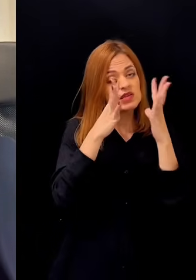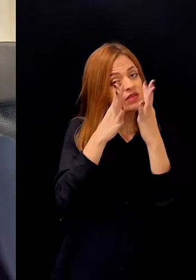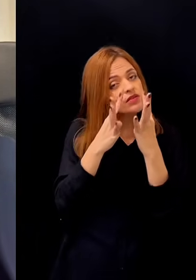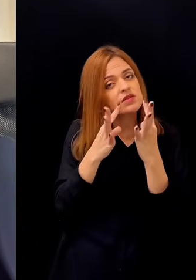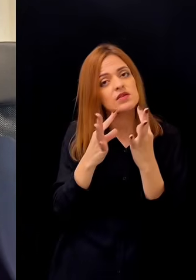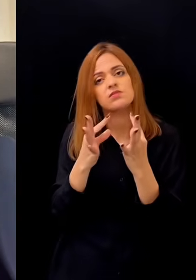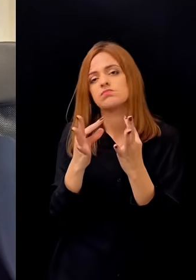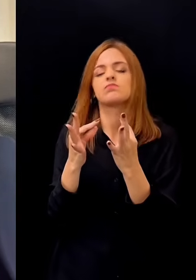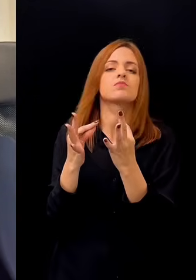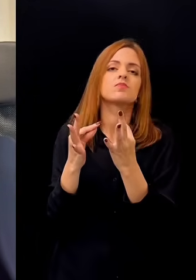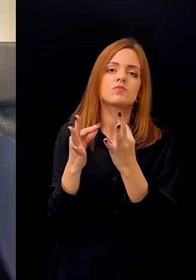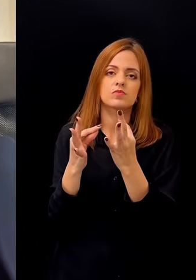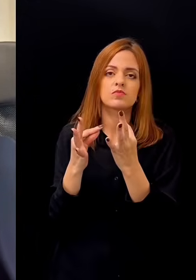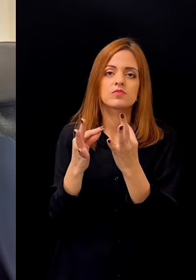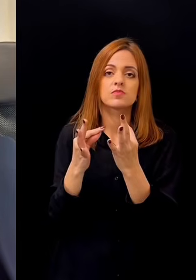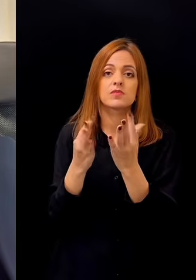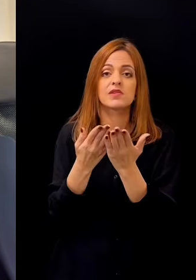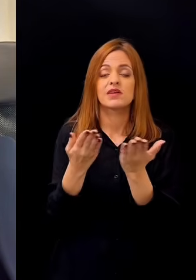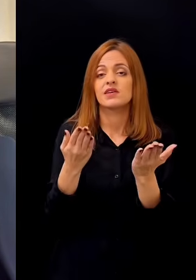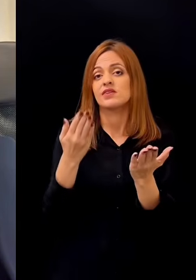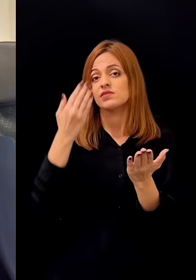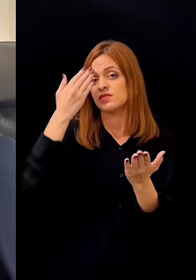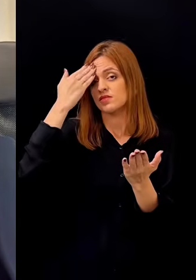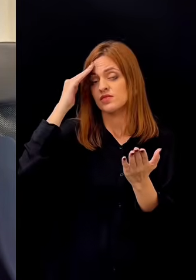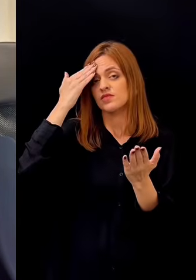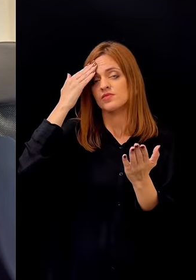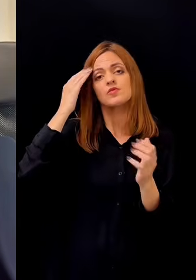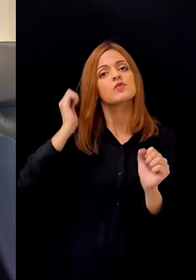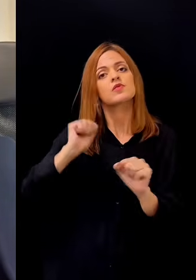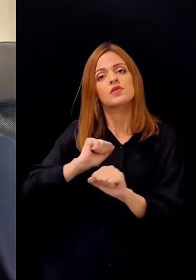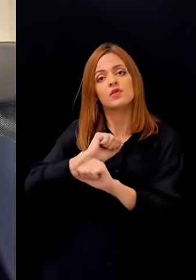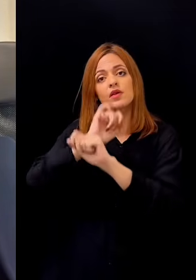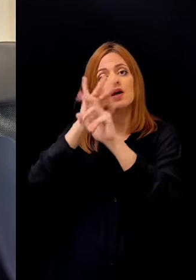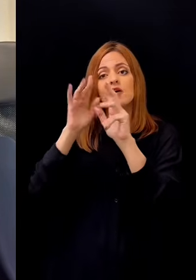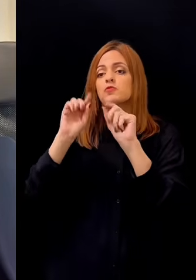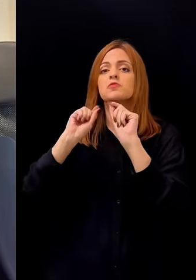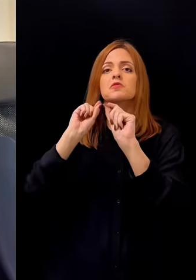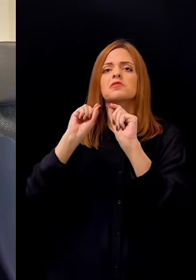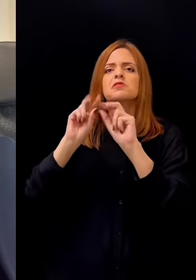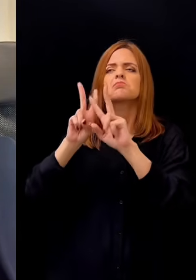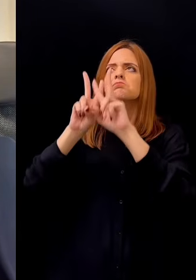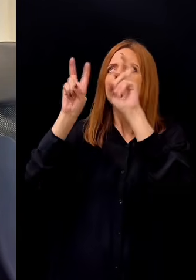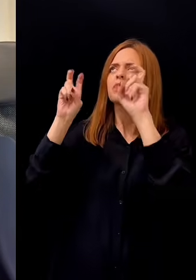interessado venha saber o que é o reino de Deus.